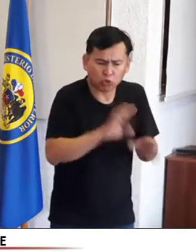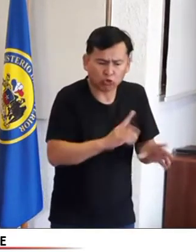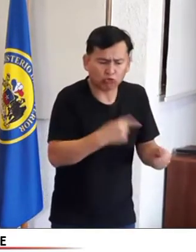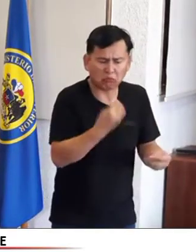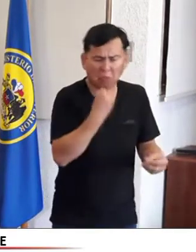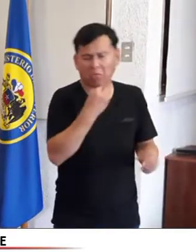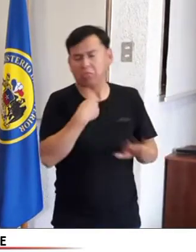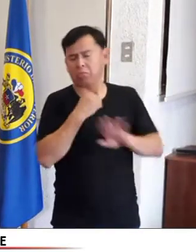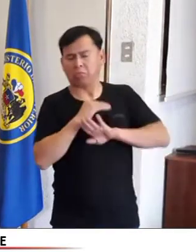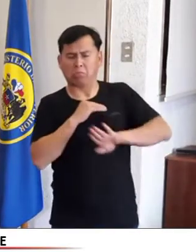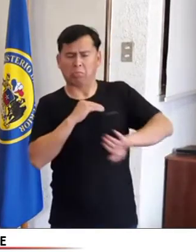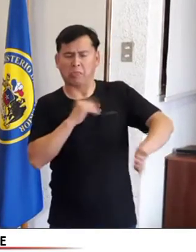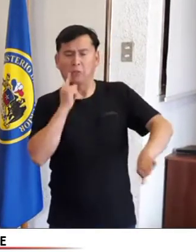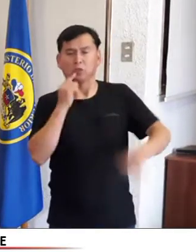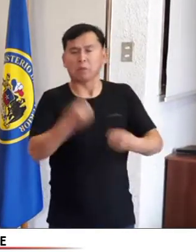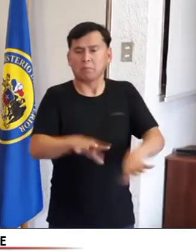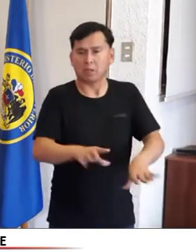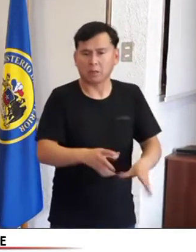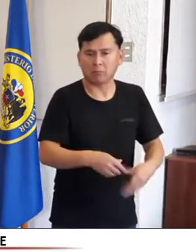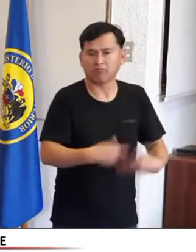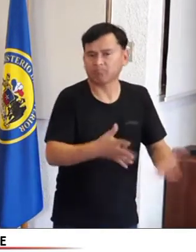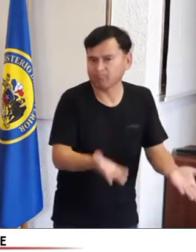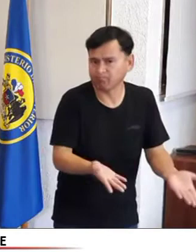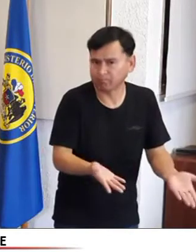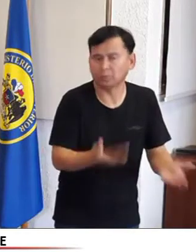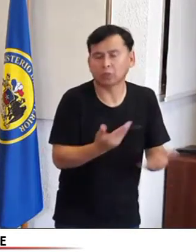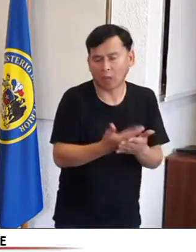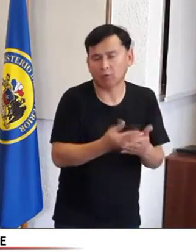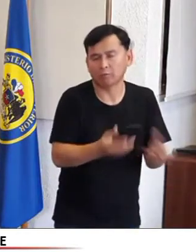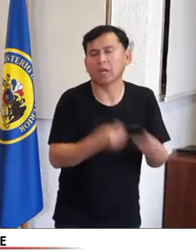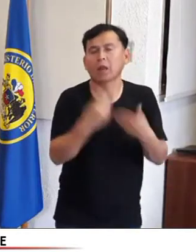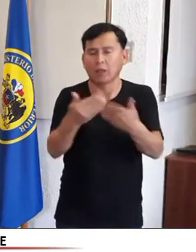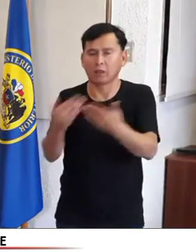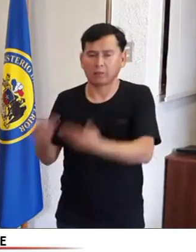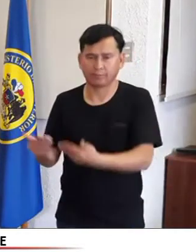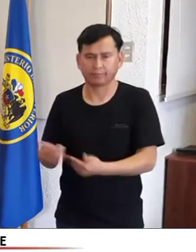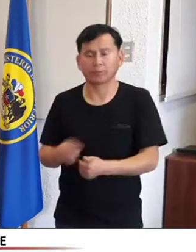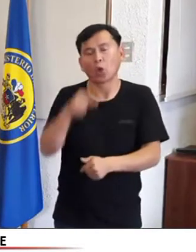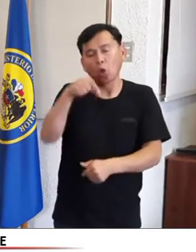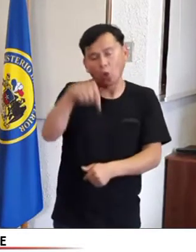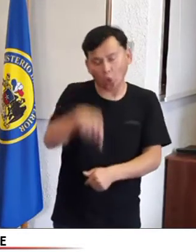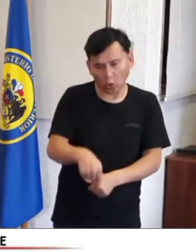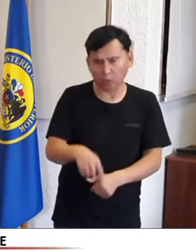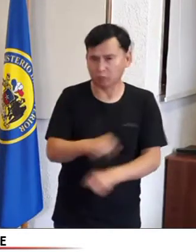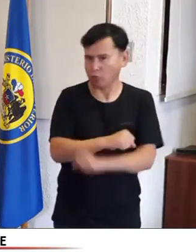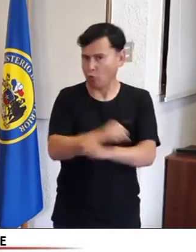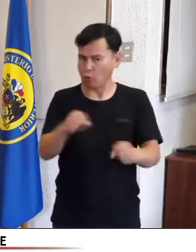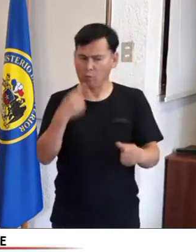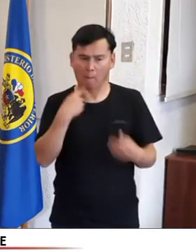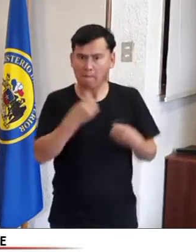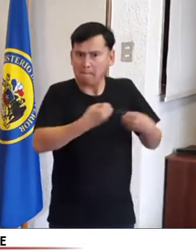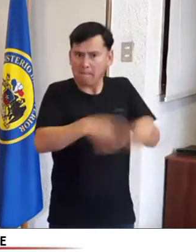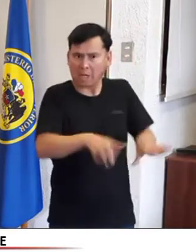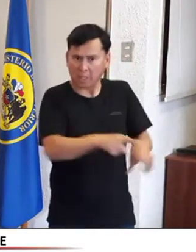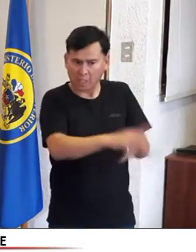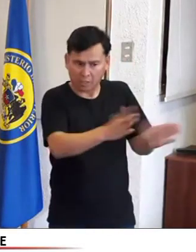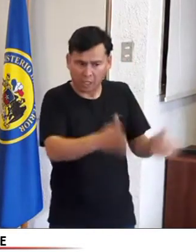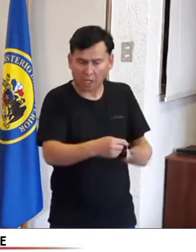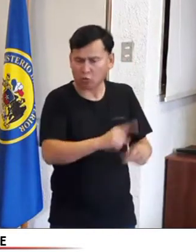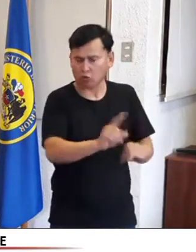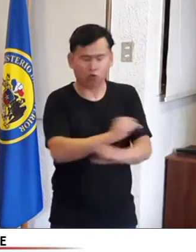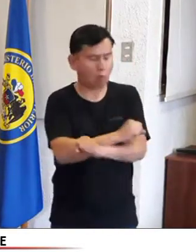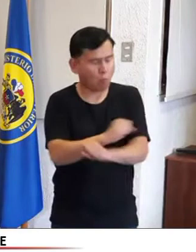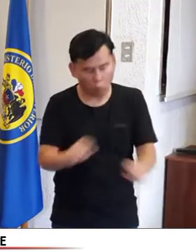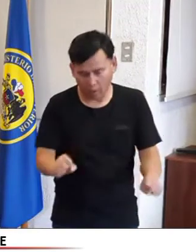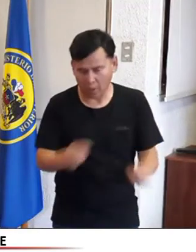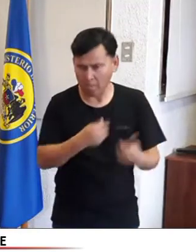no las consumen o simplemente botan lo que se les entrega en los colegios. Hoy día no estamos en condiciones de perder ningún tipo